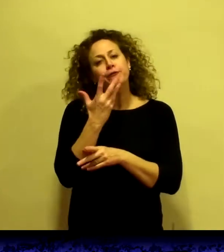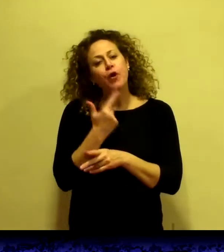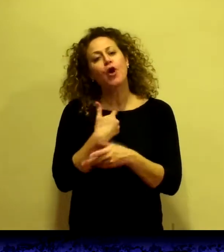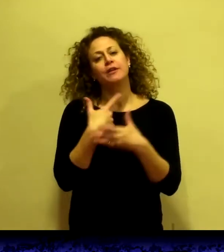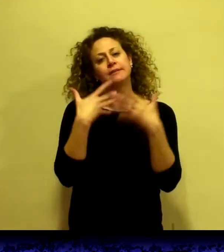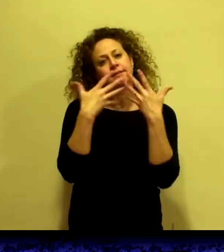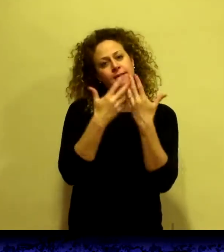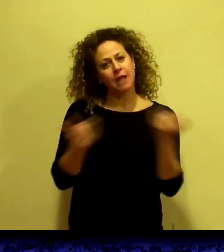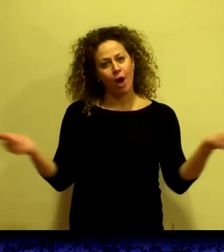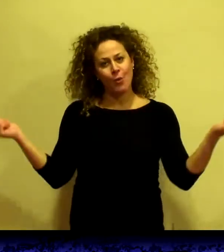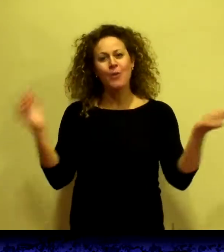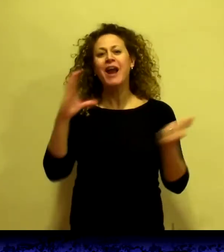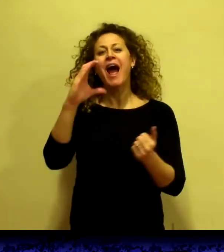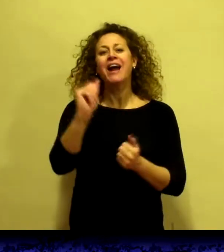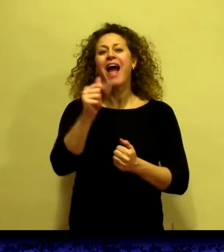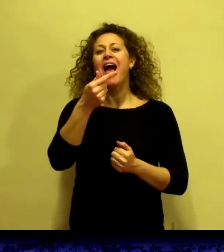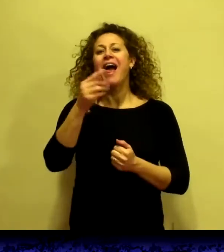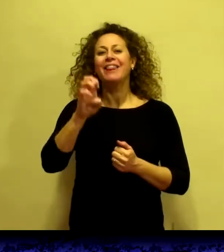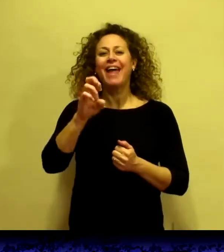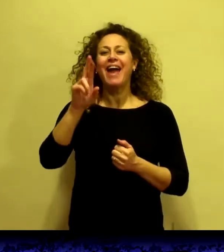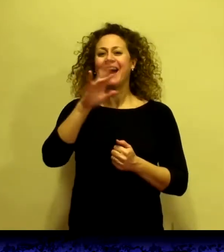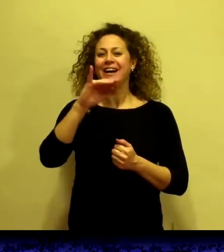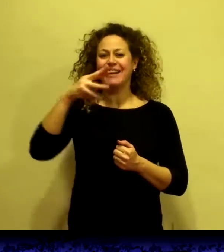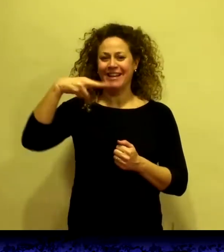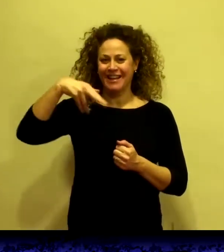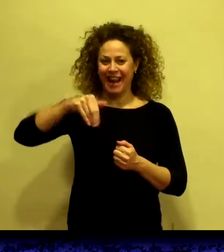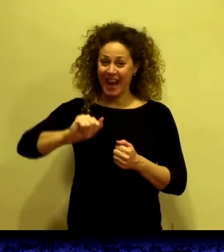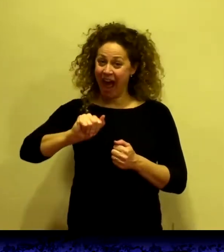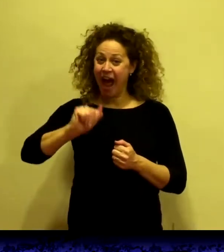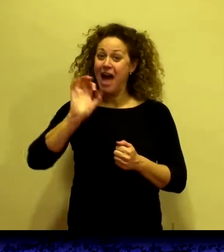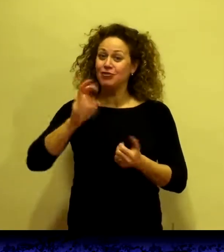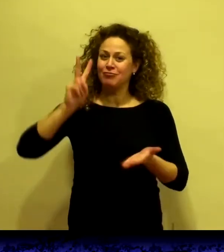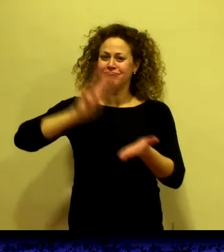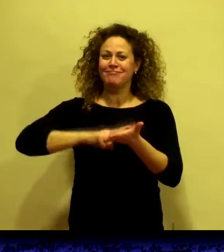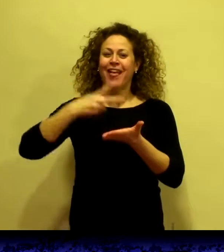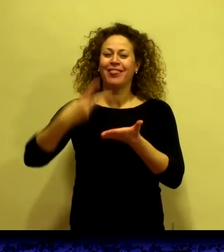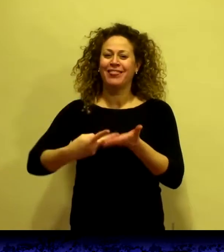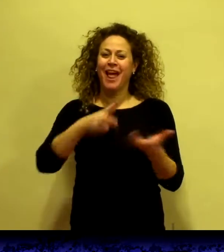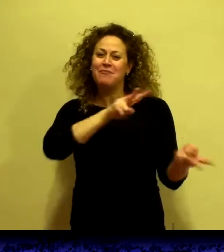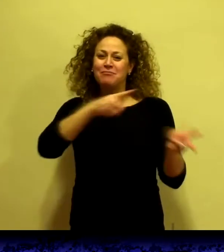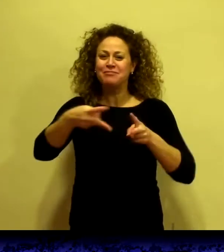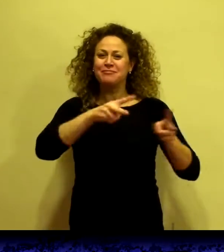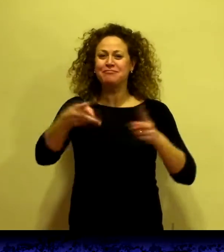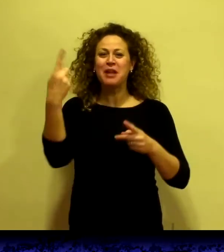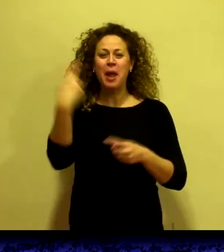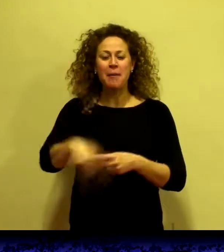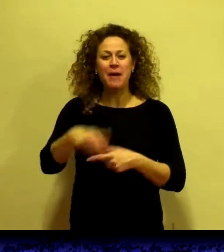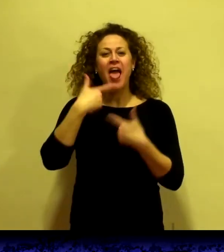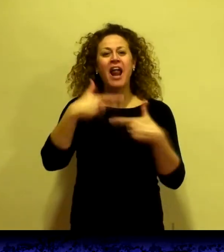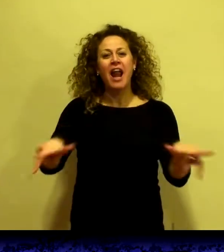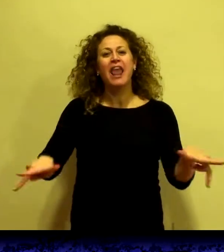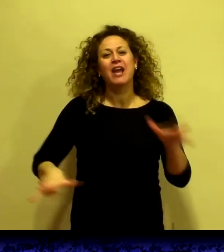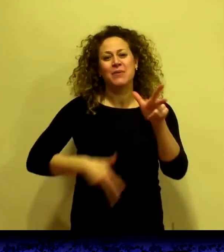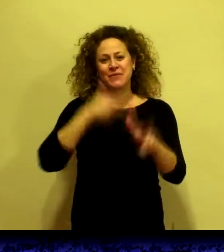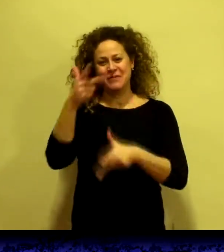vogliamo salutare Caterina che sta chiaramente... Traducendo. Ballando, sì,